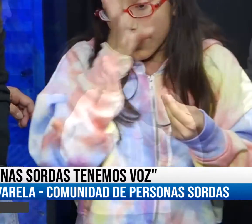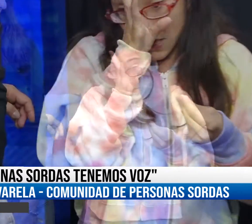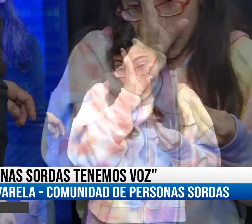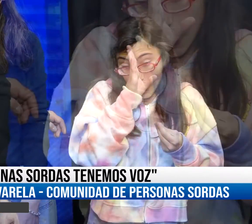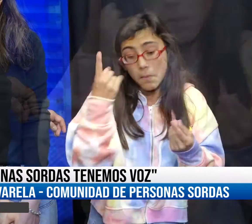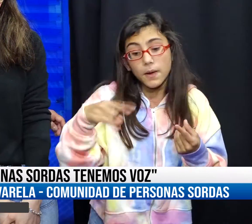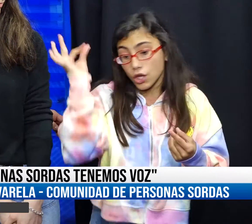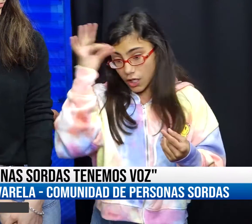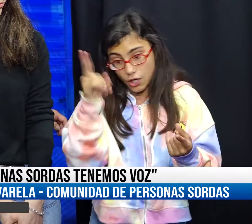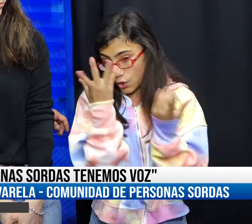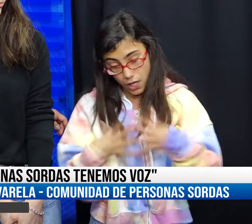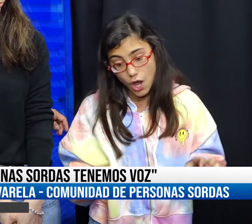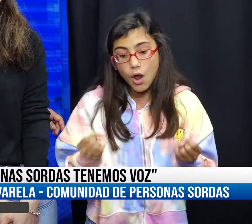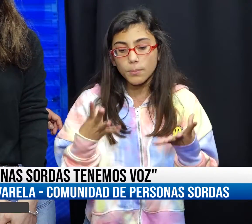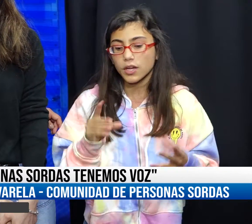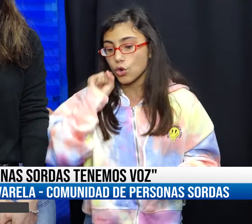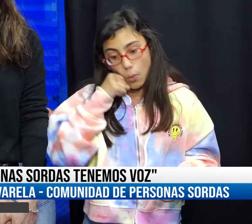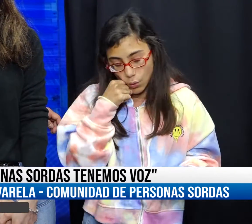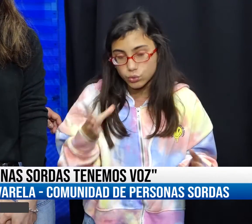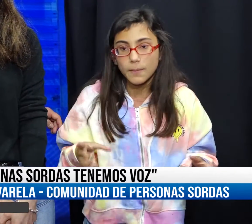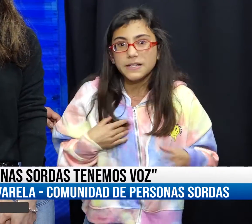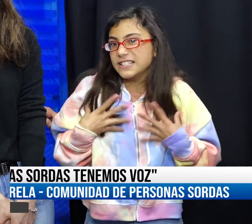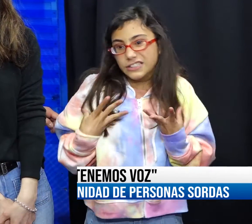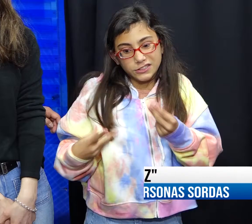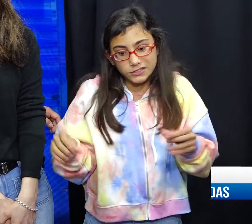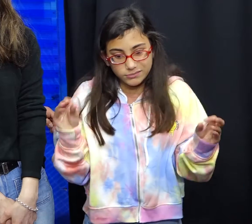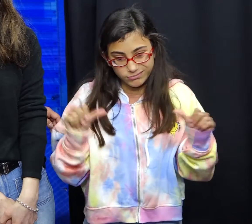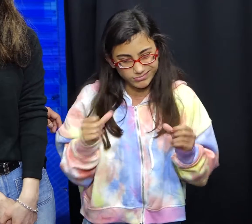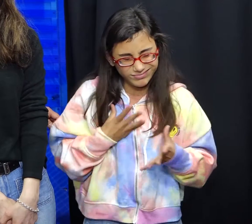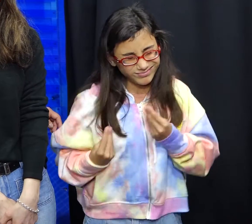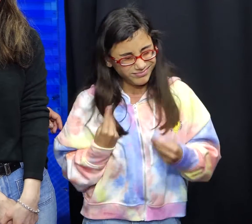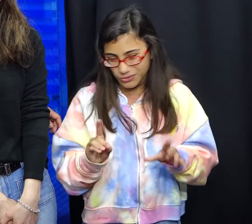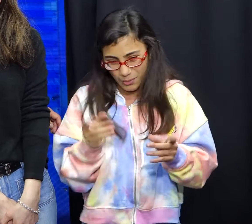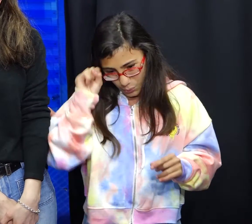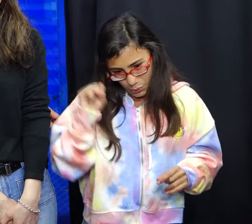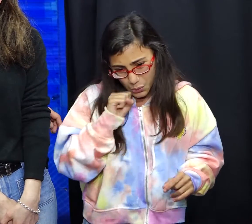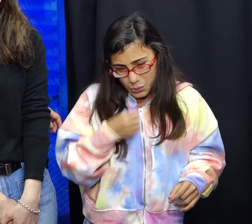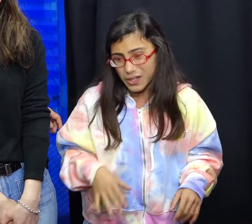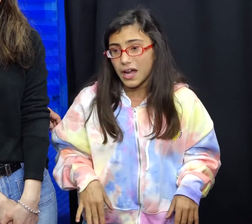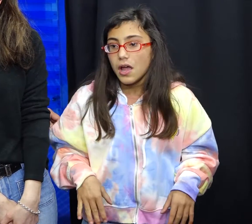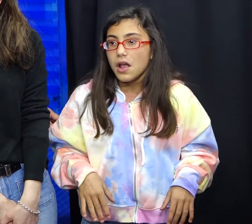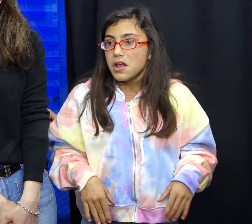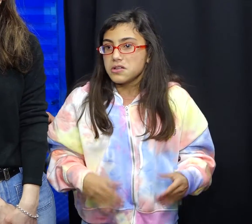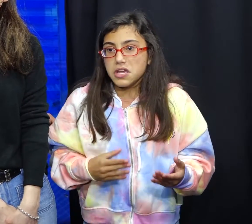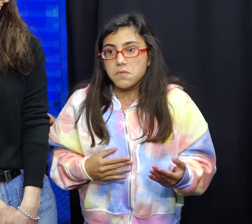interesa mucho aprender inglés, sí, pero no quiero, no me gusta, no me siento cómoda, no me